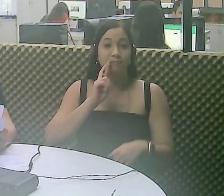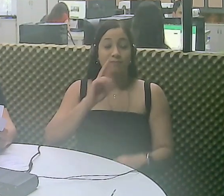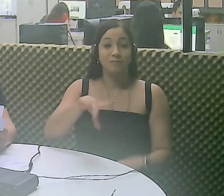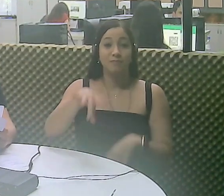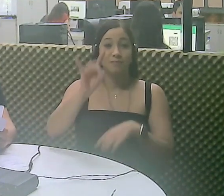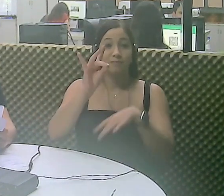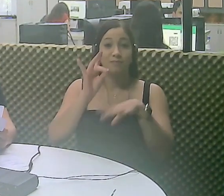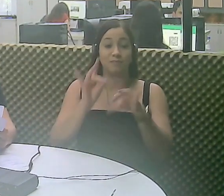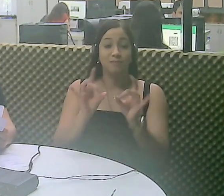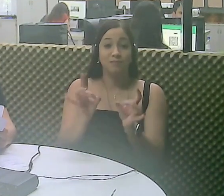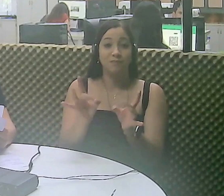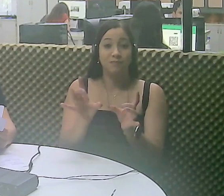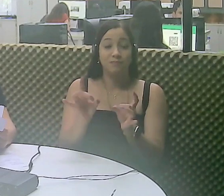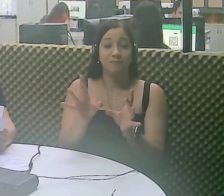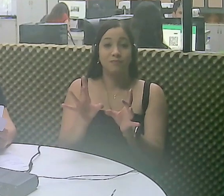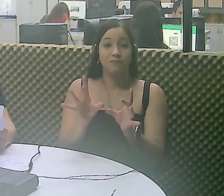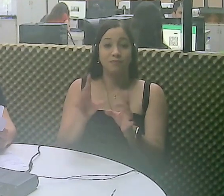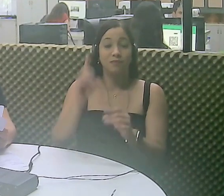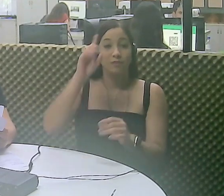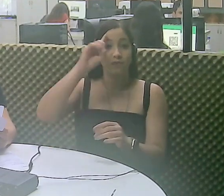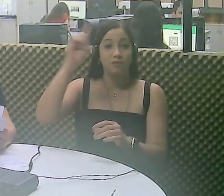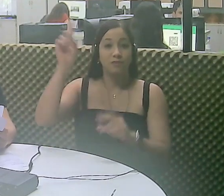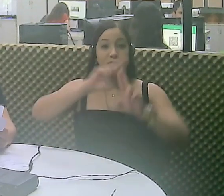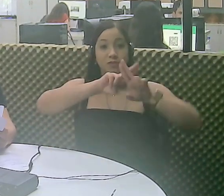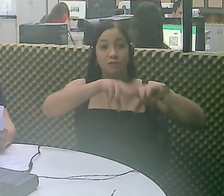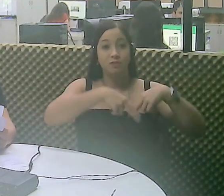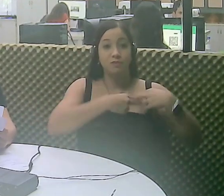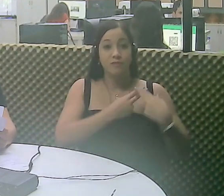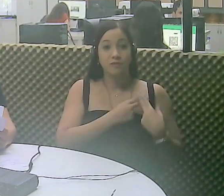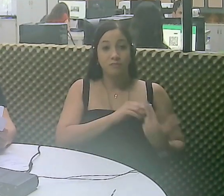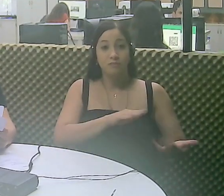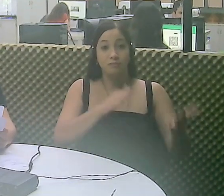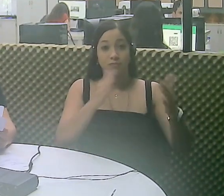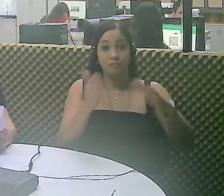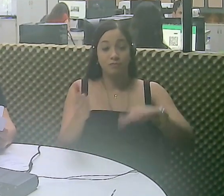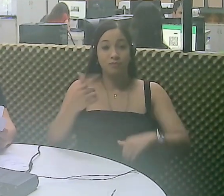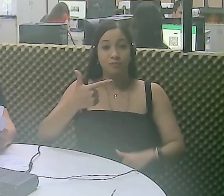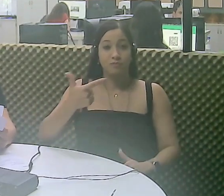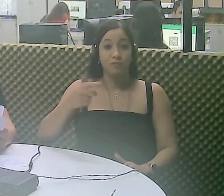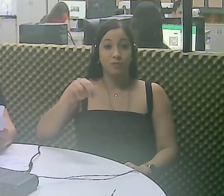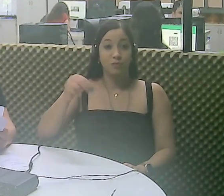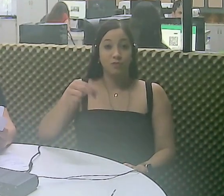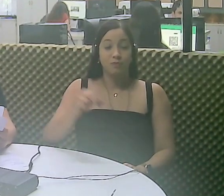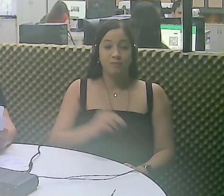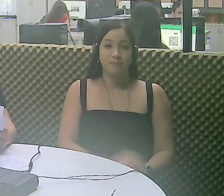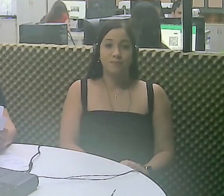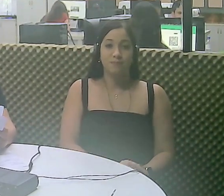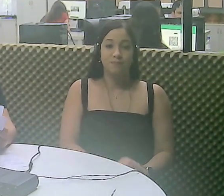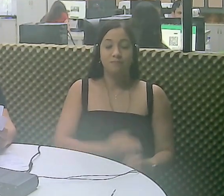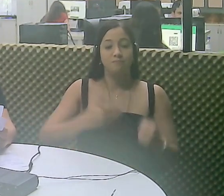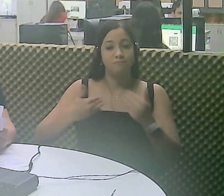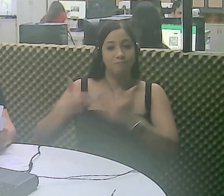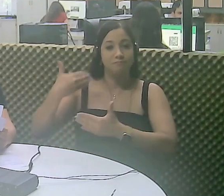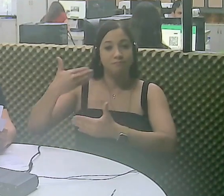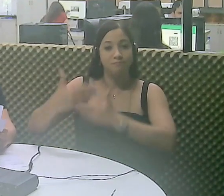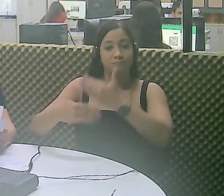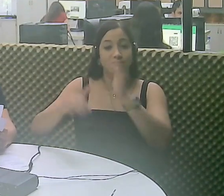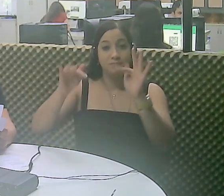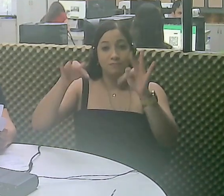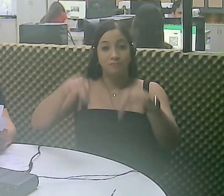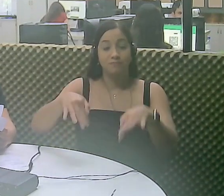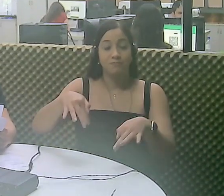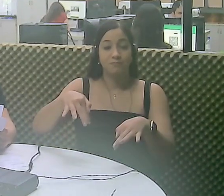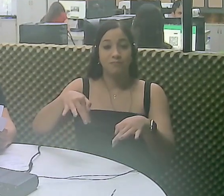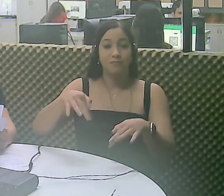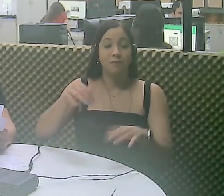selecionados para comercialização durante o Dia de Finados, em 2 de novembro. Pelo processo, concluído no final